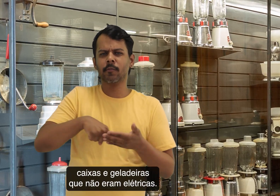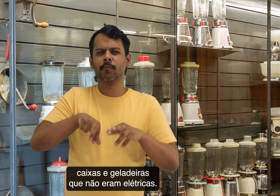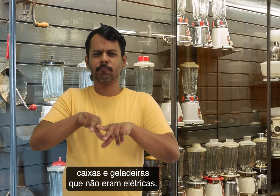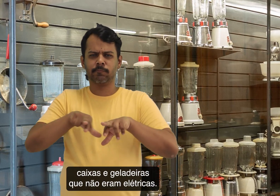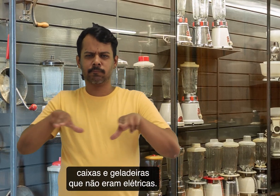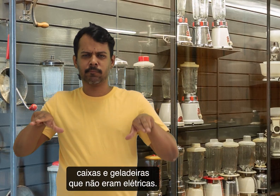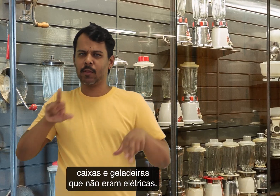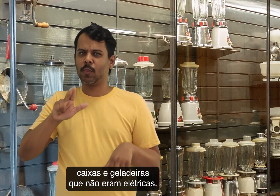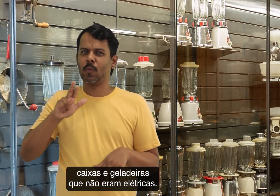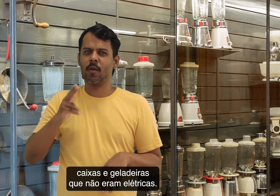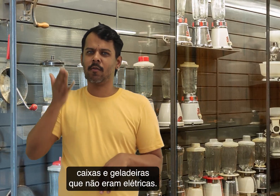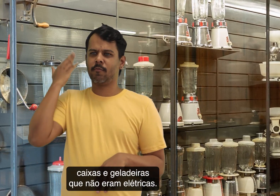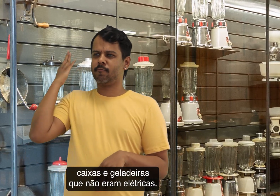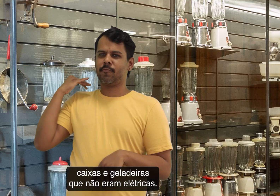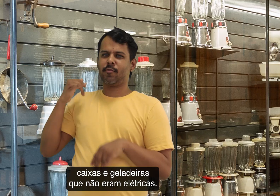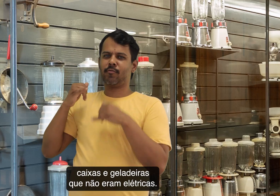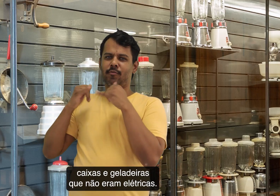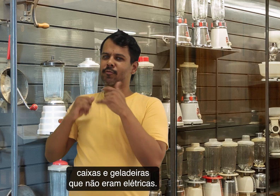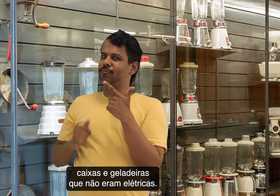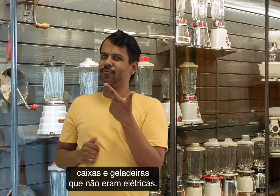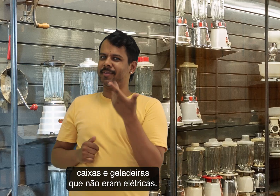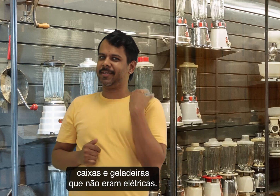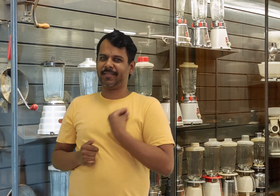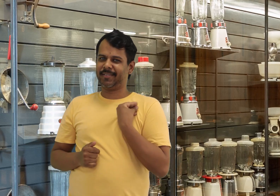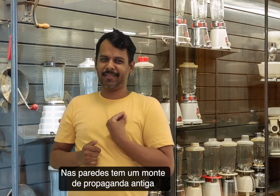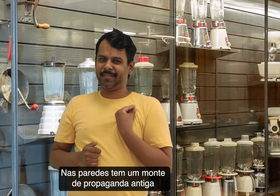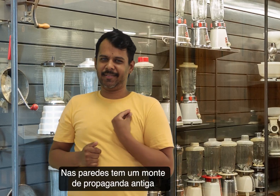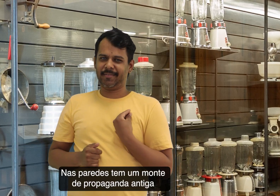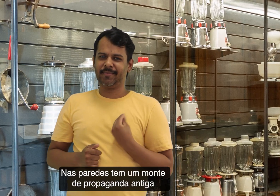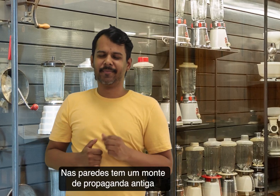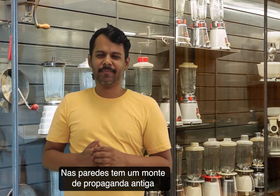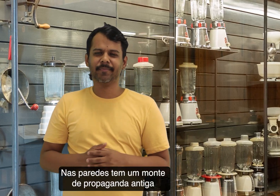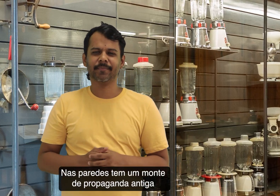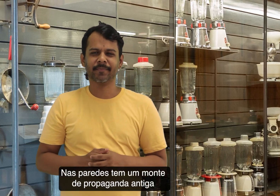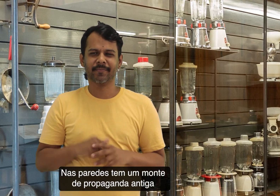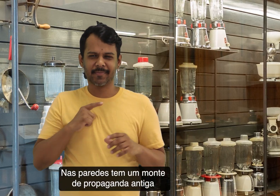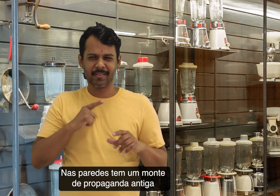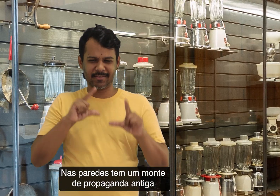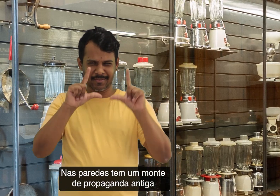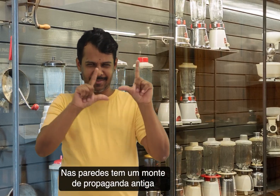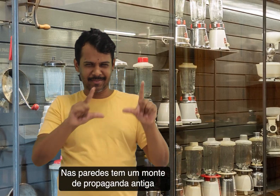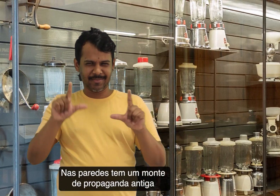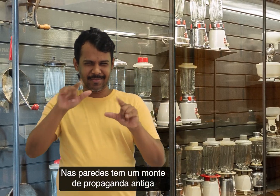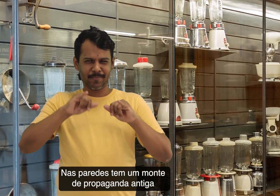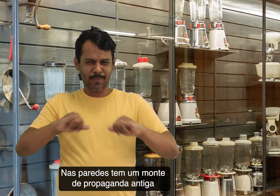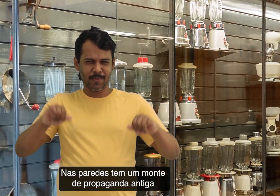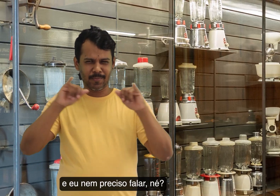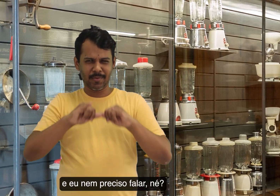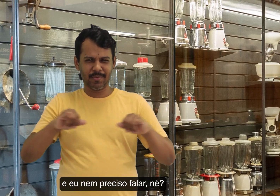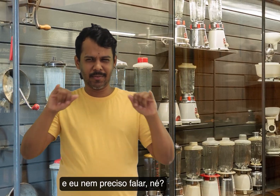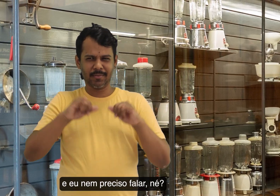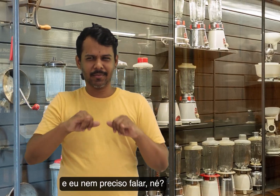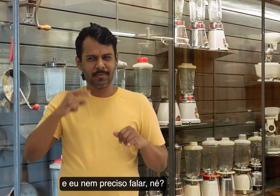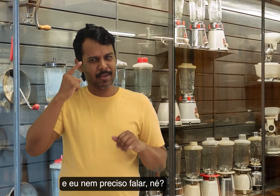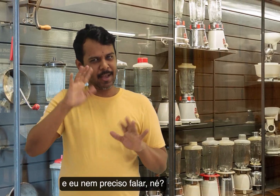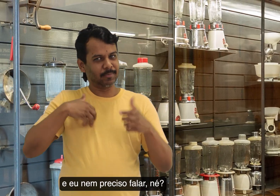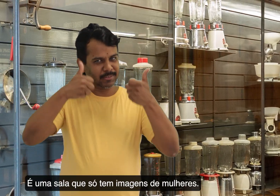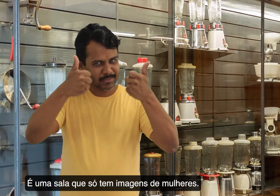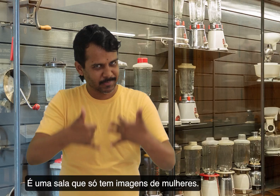Potes, caixas, geladeiras que não eram elétricas. Nas paredes tem um monte de propaganda antiga. Eu nem preciso falar, né? É